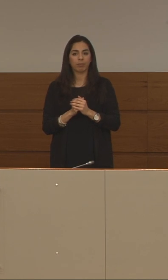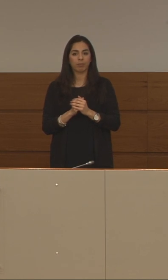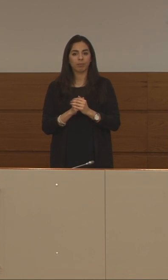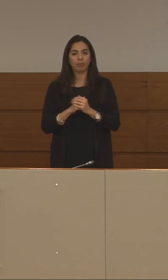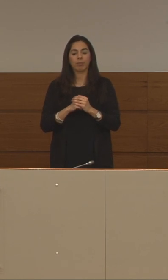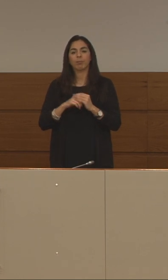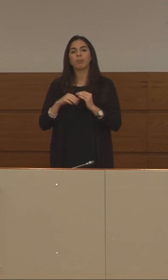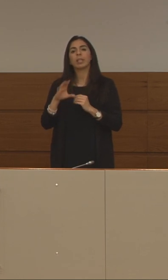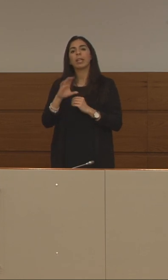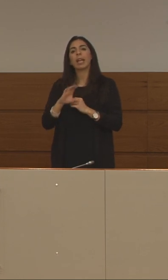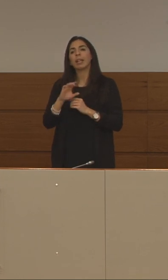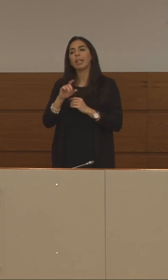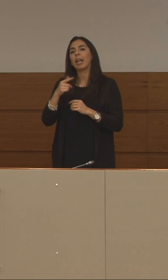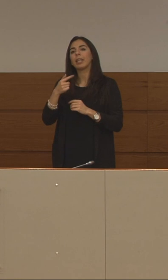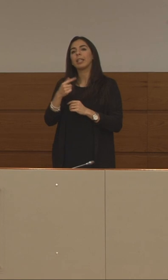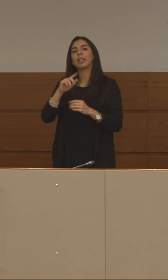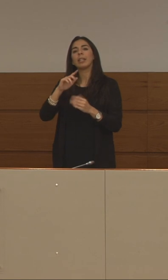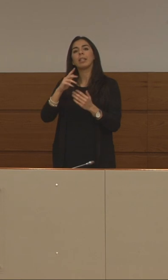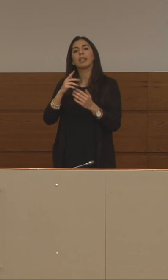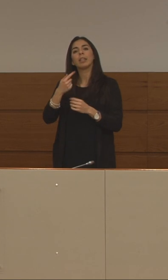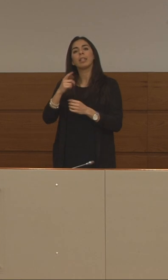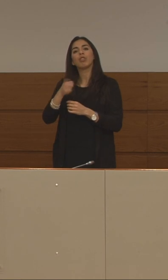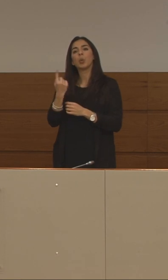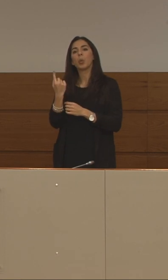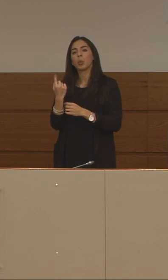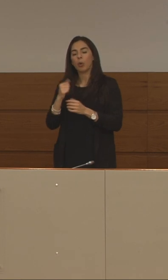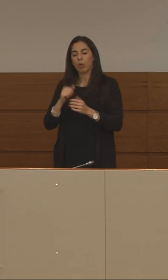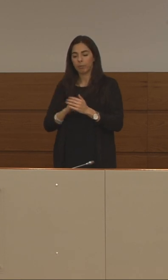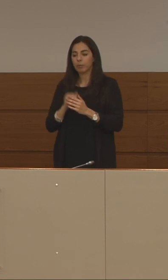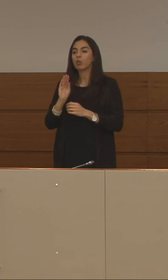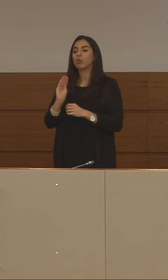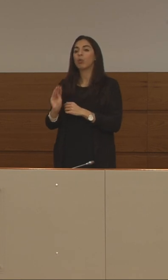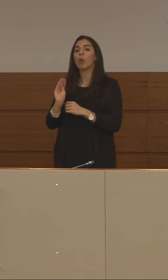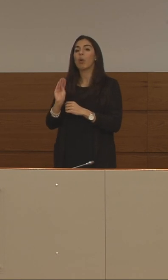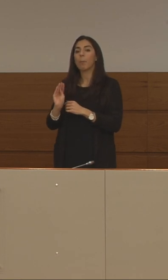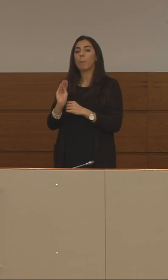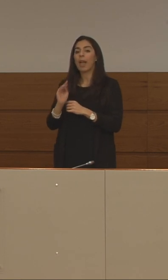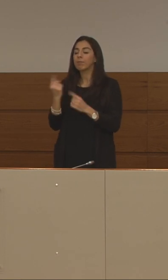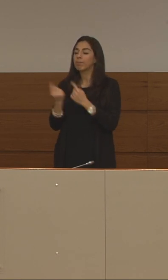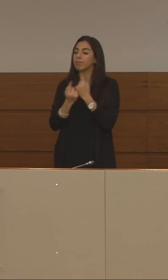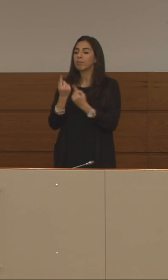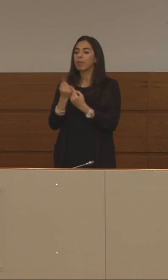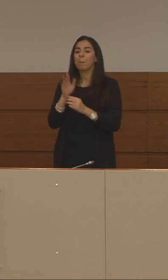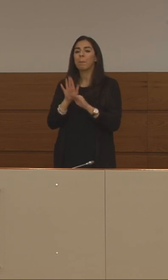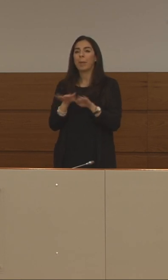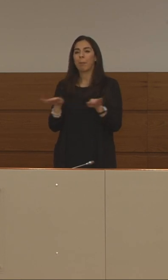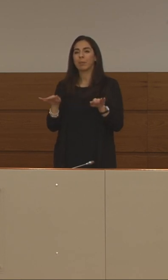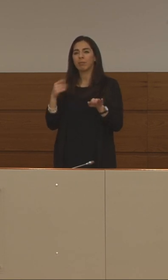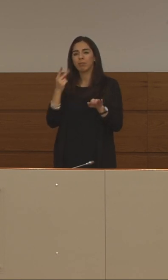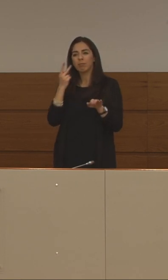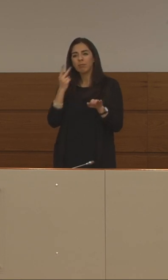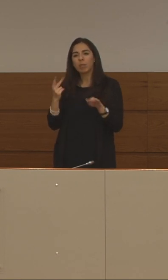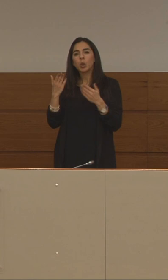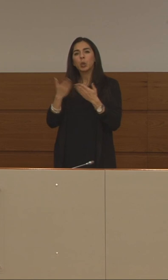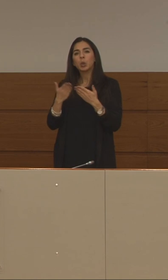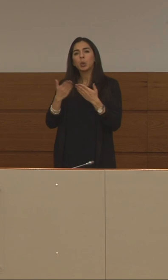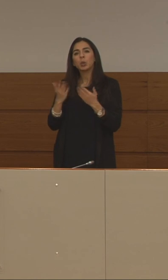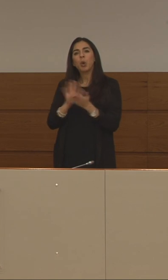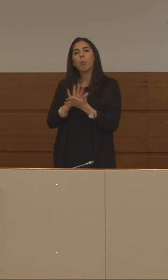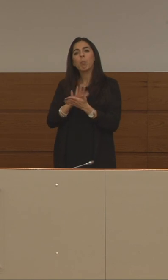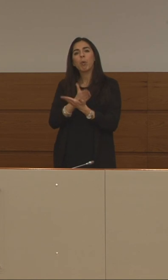giorgia cardinaletti tg1 ho una domanda per quanto riguarda la situazione dei bambini secondo uno studio pubblicato dall'istituto superiore